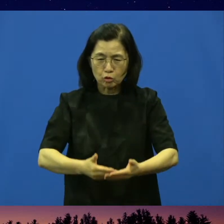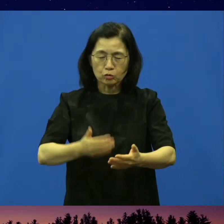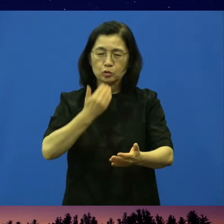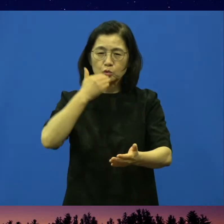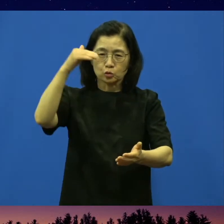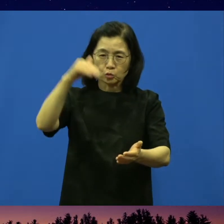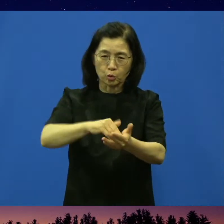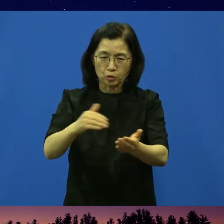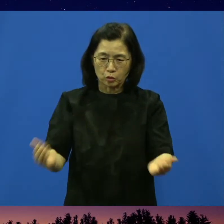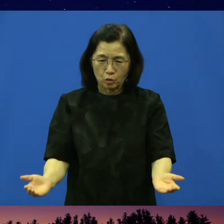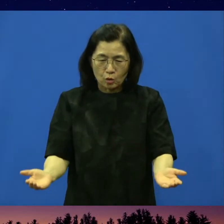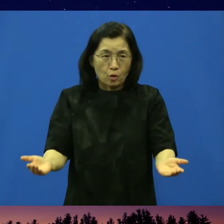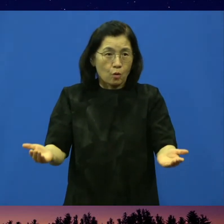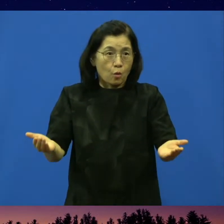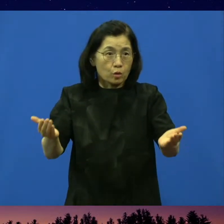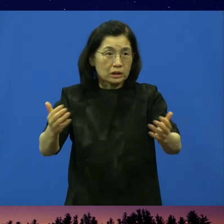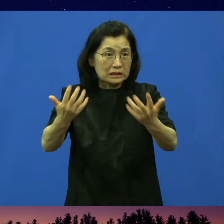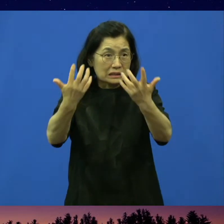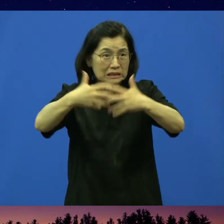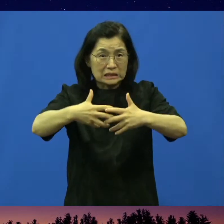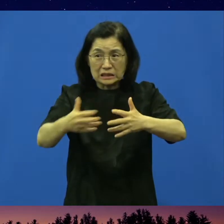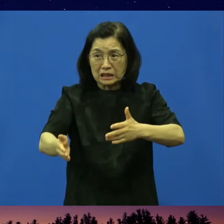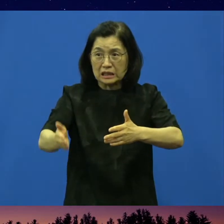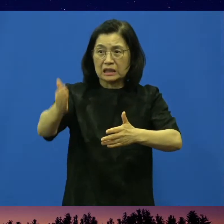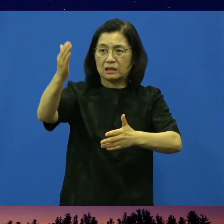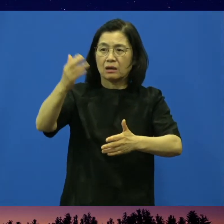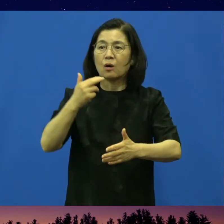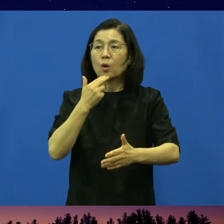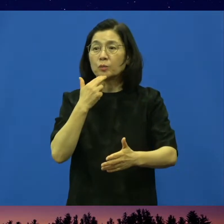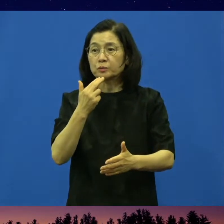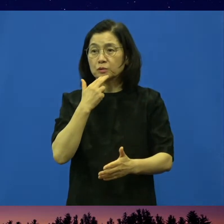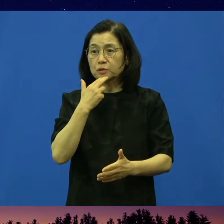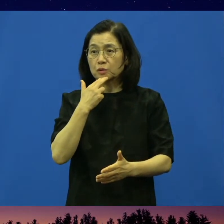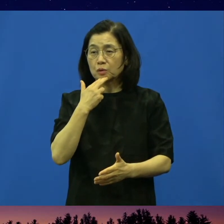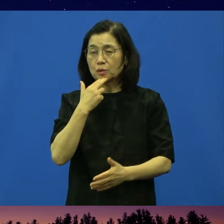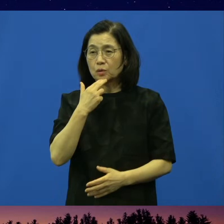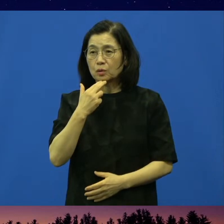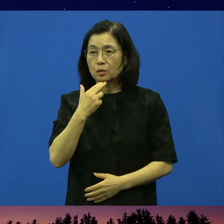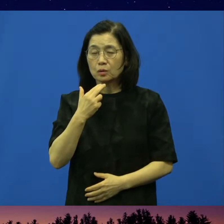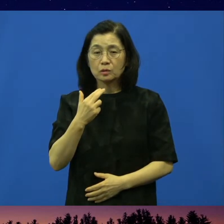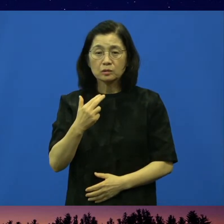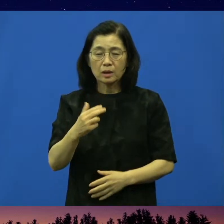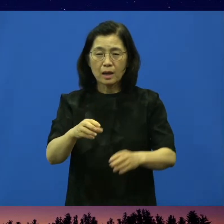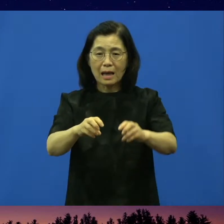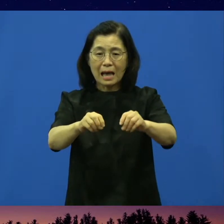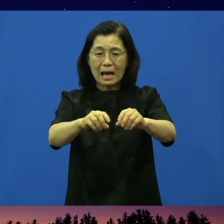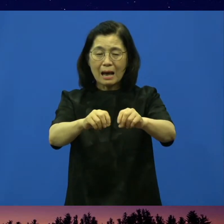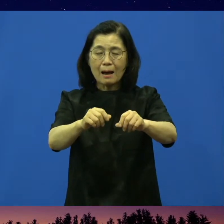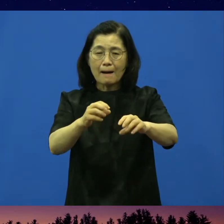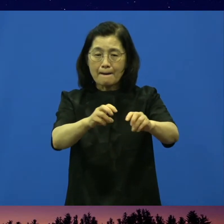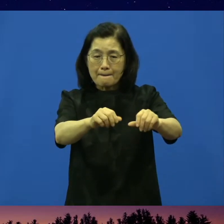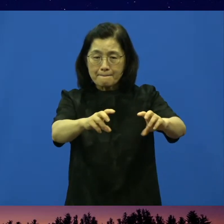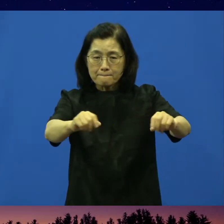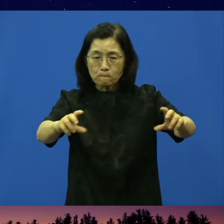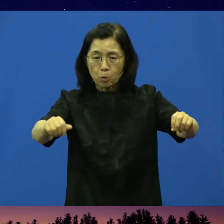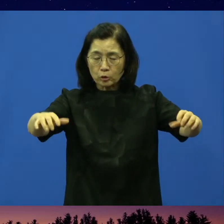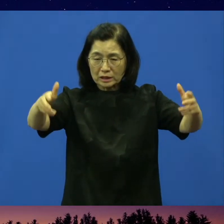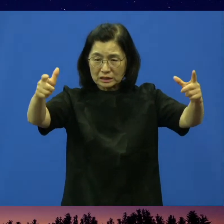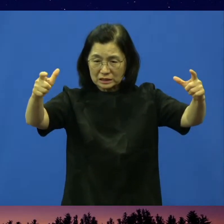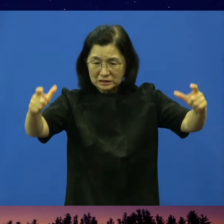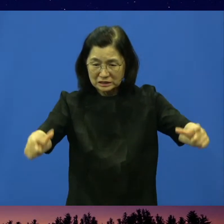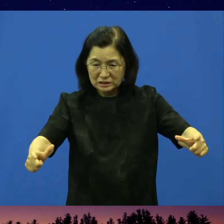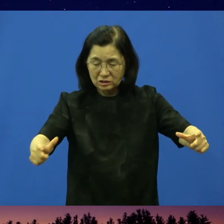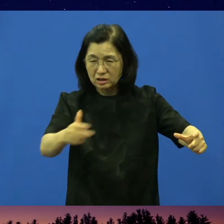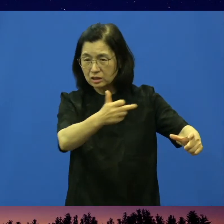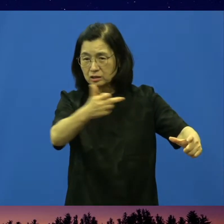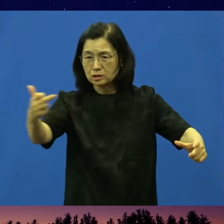그냥 사막 위에 그 어마어마한 돌들이 어디서 왔어요? 저 상류, 나일강 상류에서